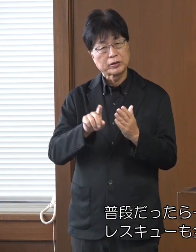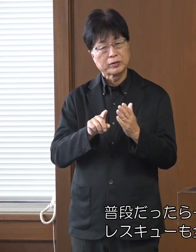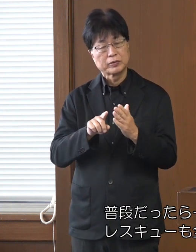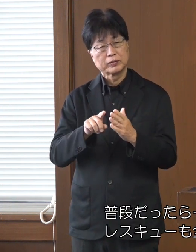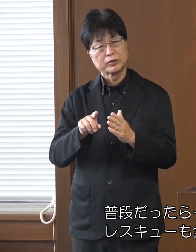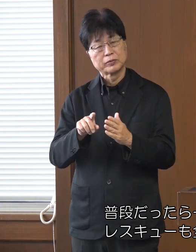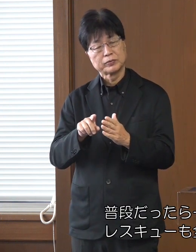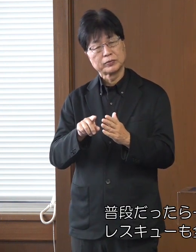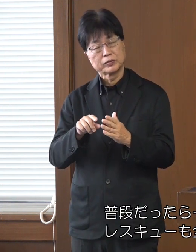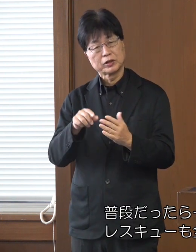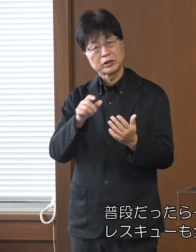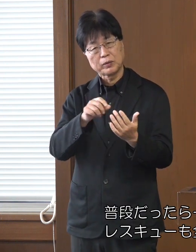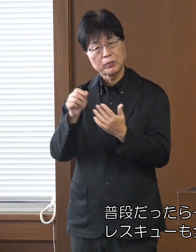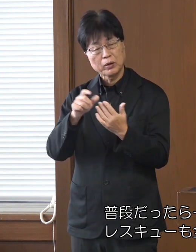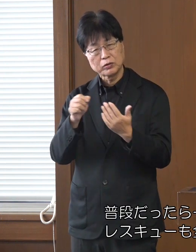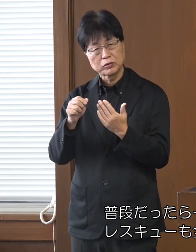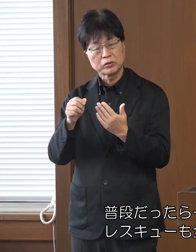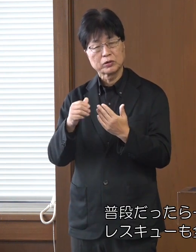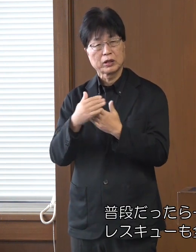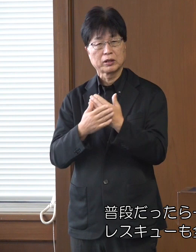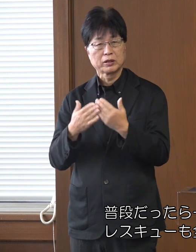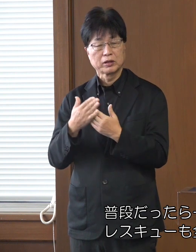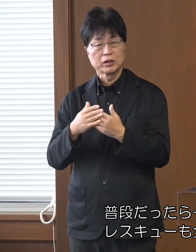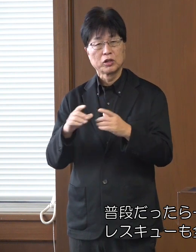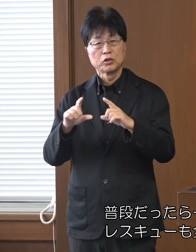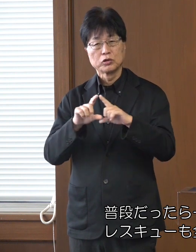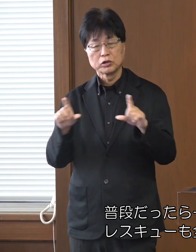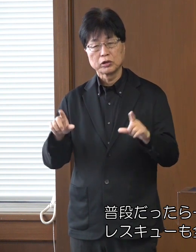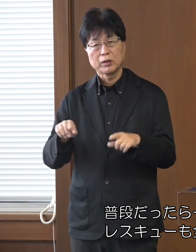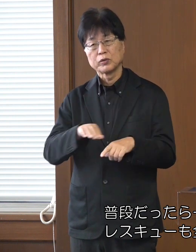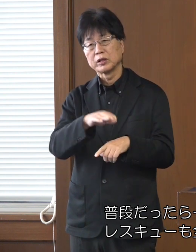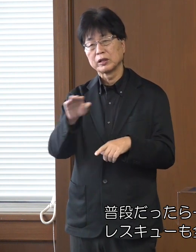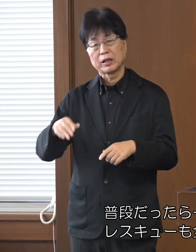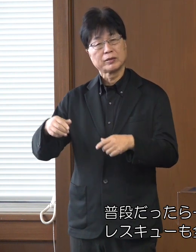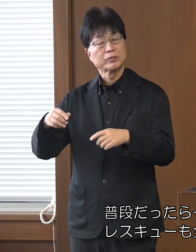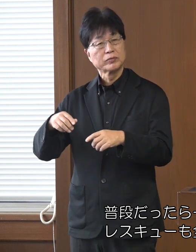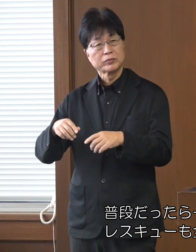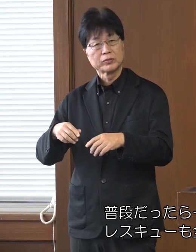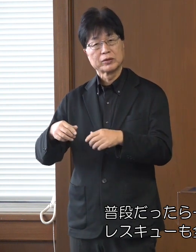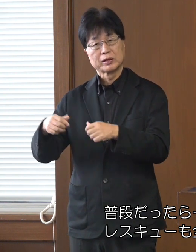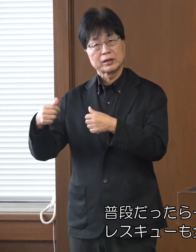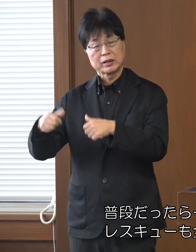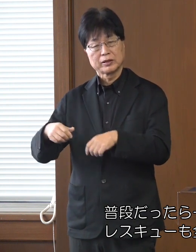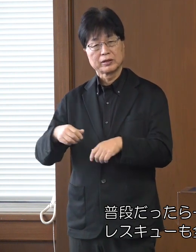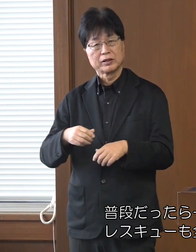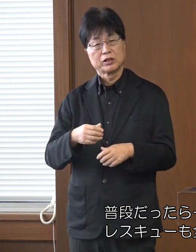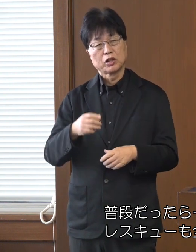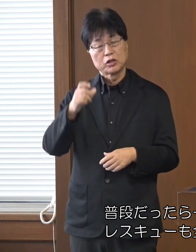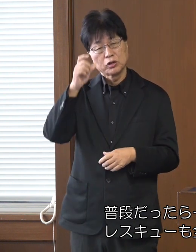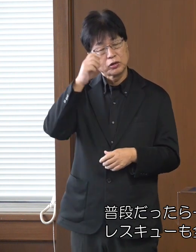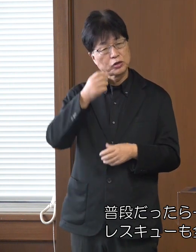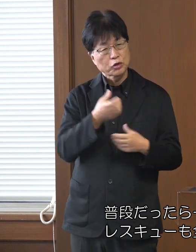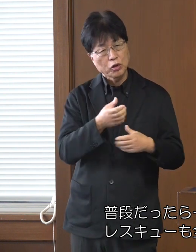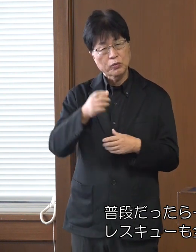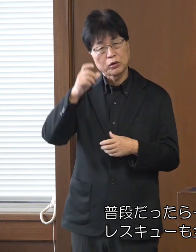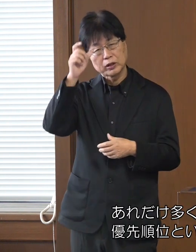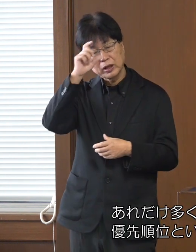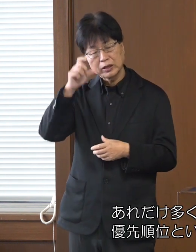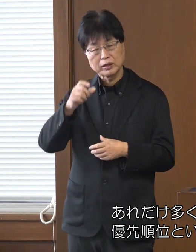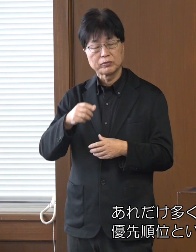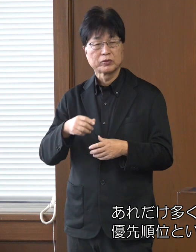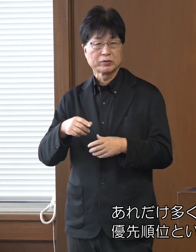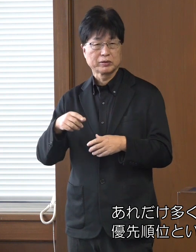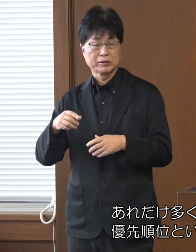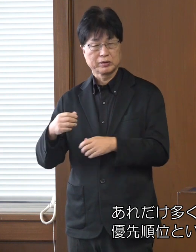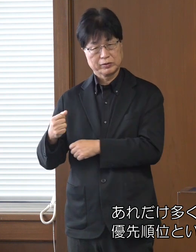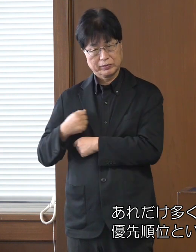だったら一人一人を助けに消防警察もレスキューも全力で行けるんですけども、あんだけ